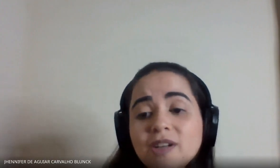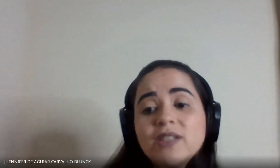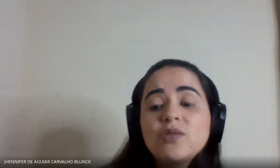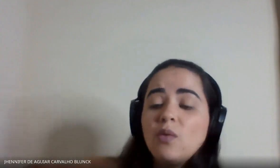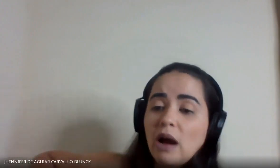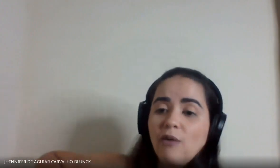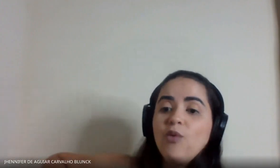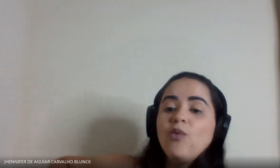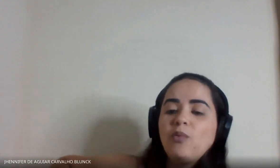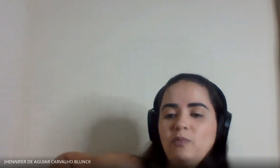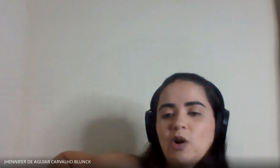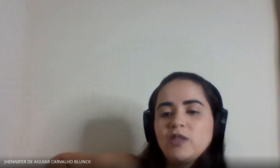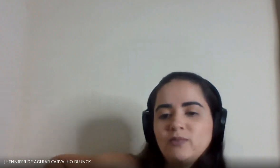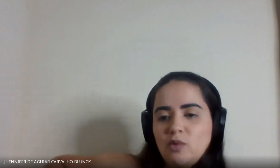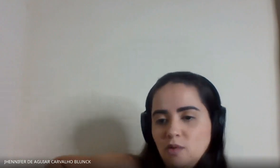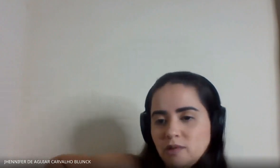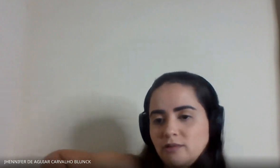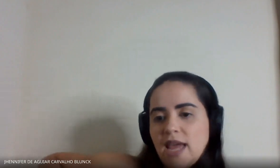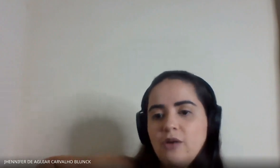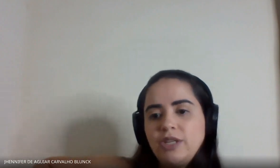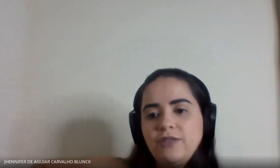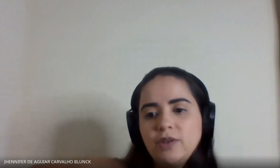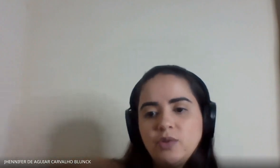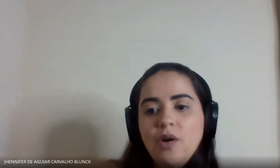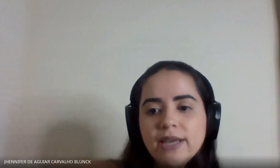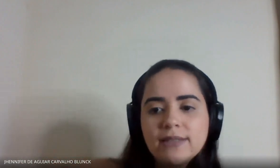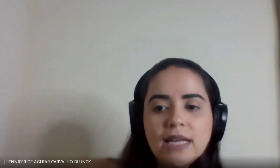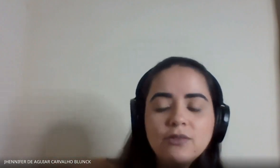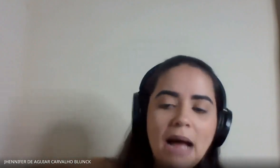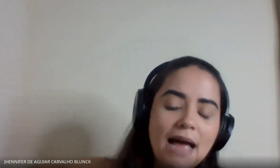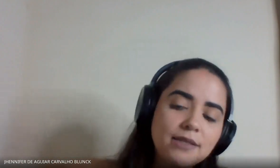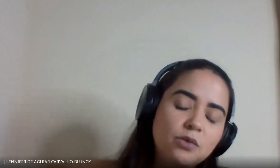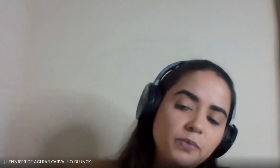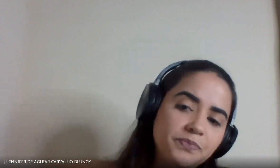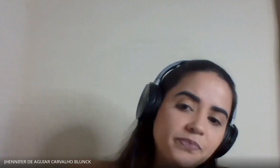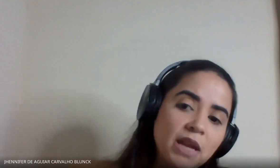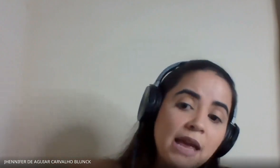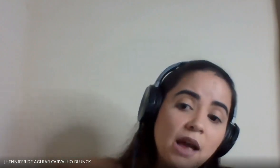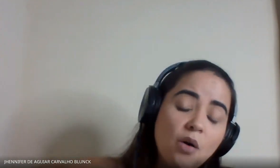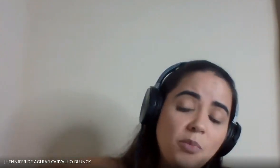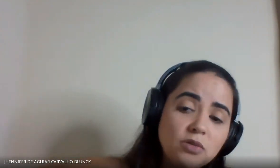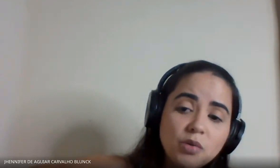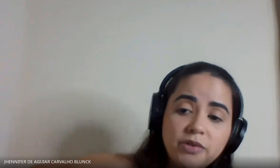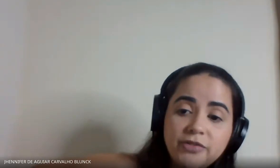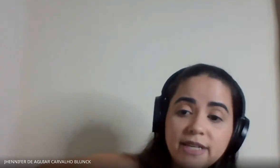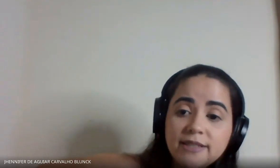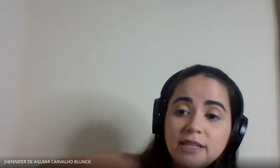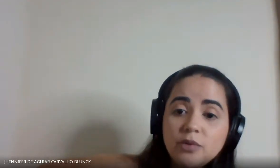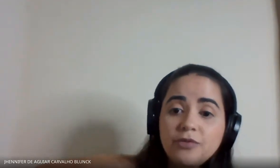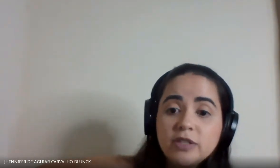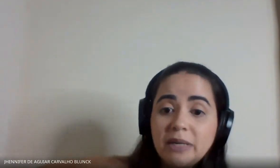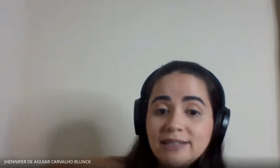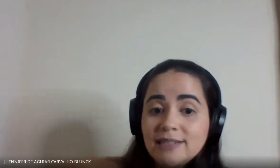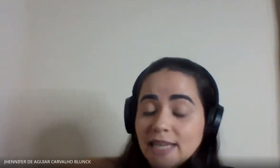Ô, Wanderson, o próximo curso, que é o nível 2, né, do básico, o pessoal do IFES, eles